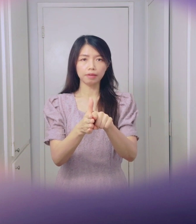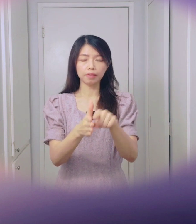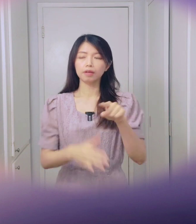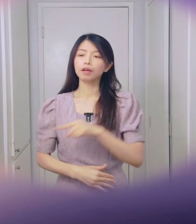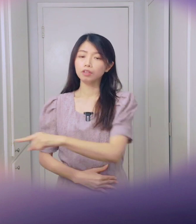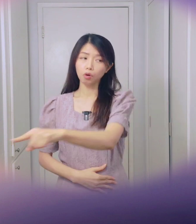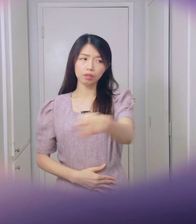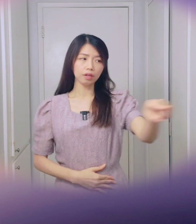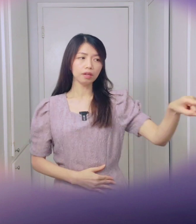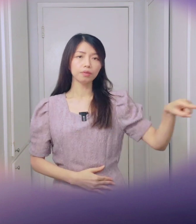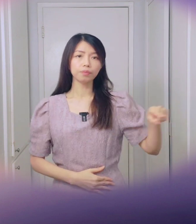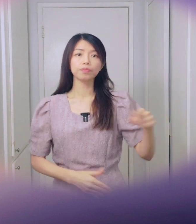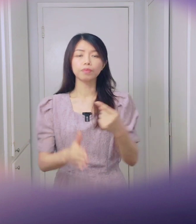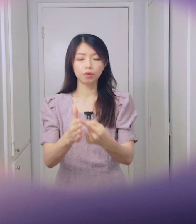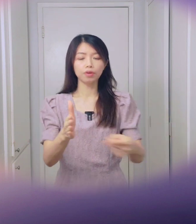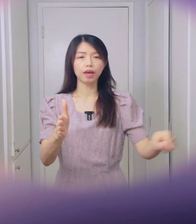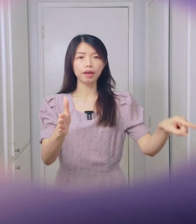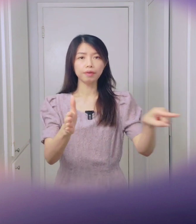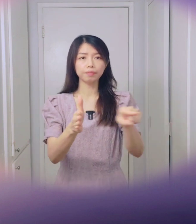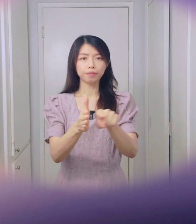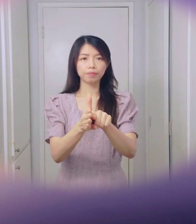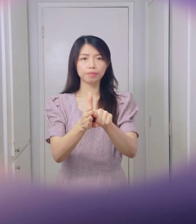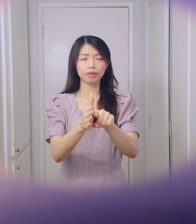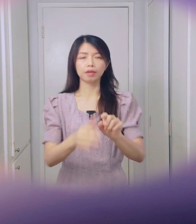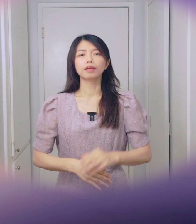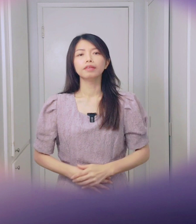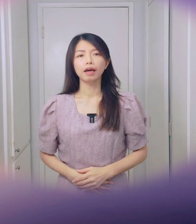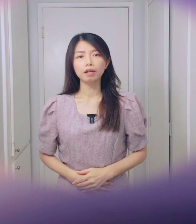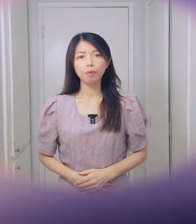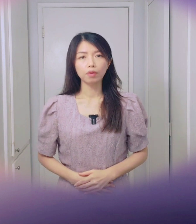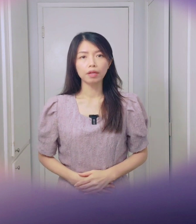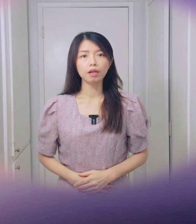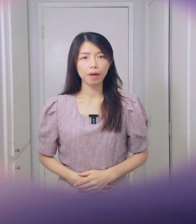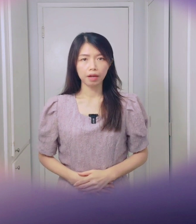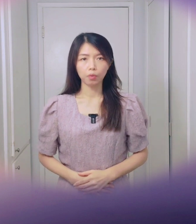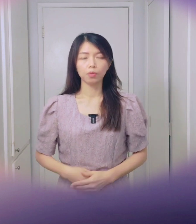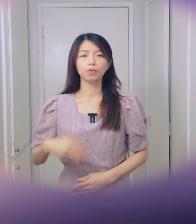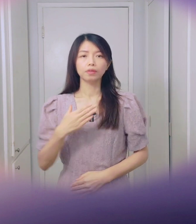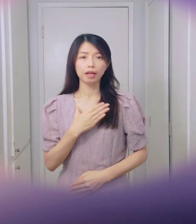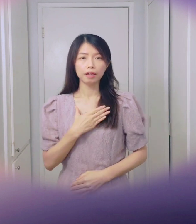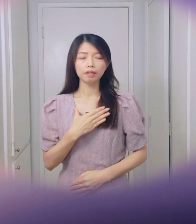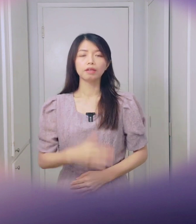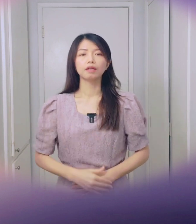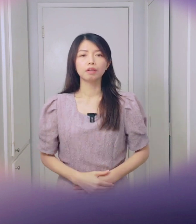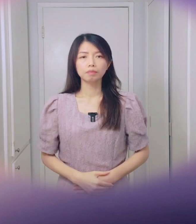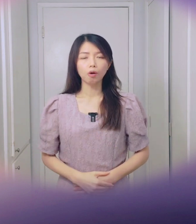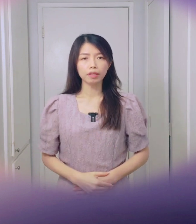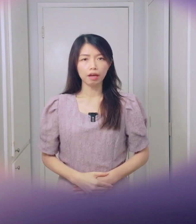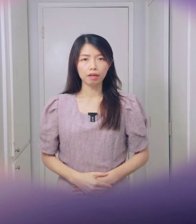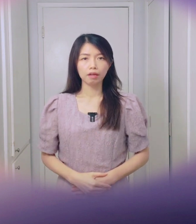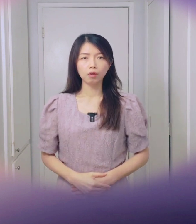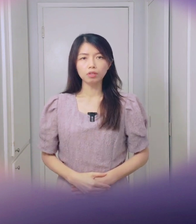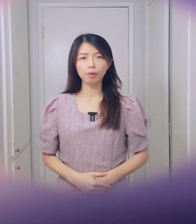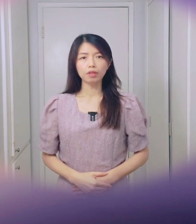뜻입니다. 저들을 위해 나를 버리길 바라오. 나를